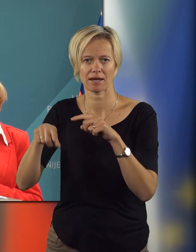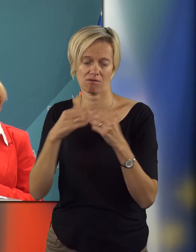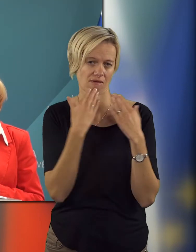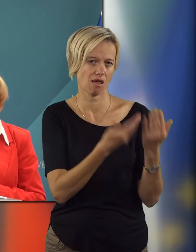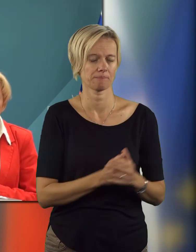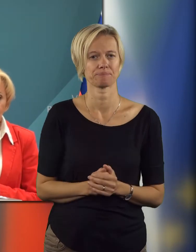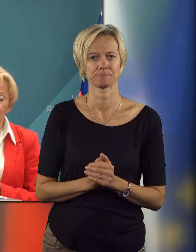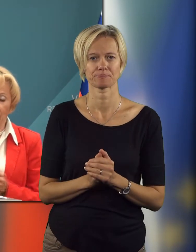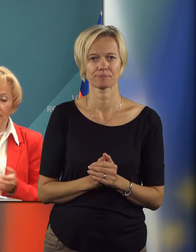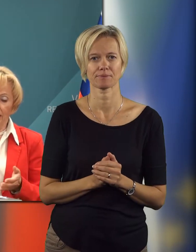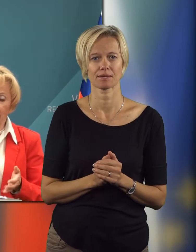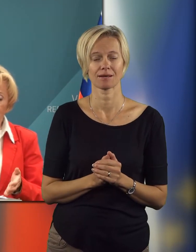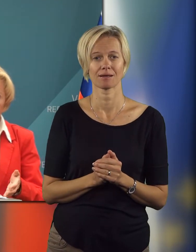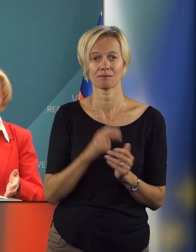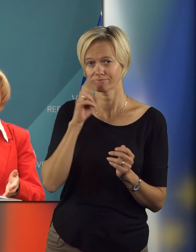materialov. Hvala.